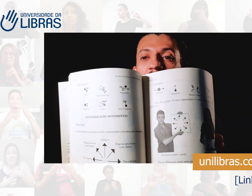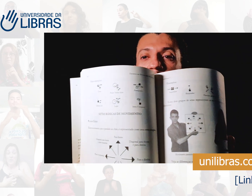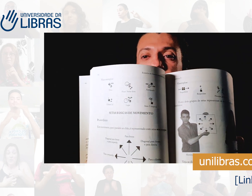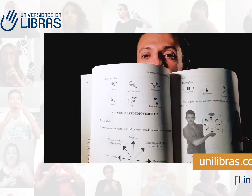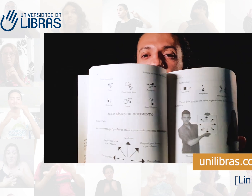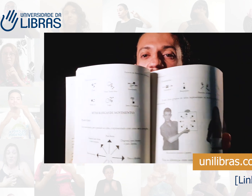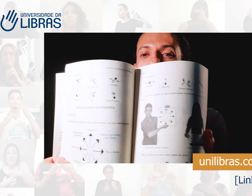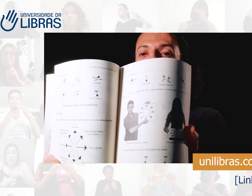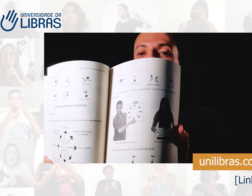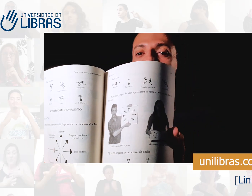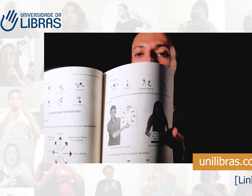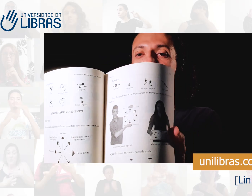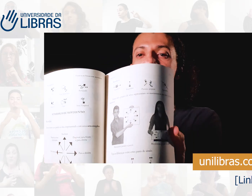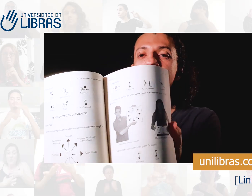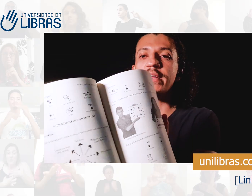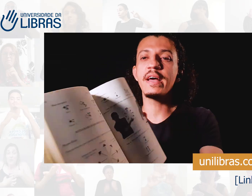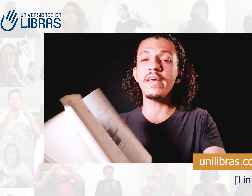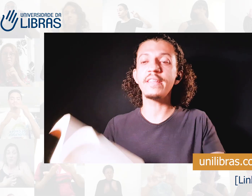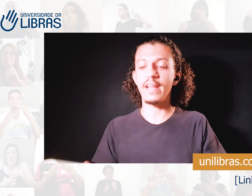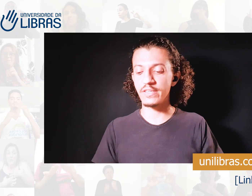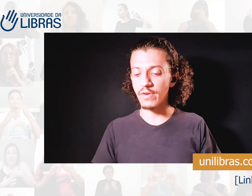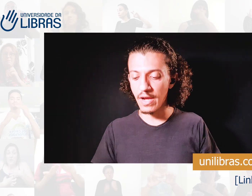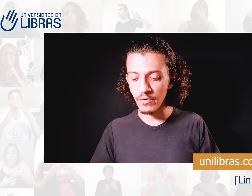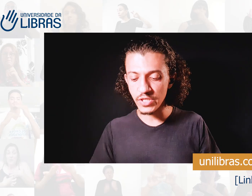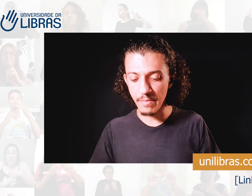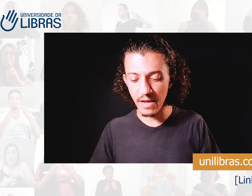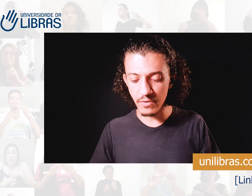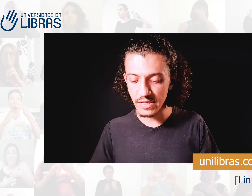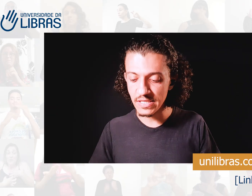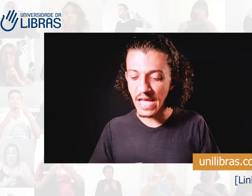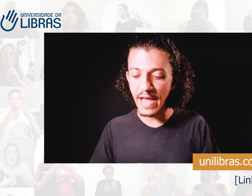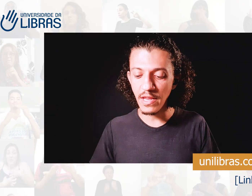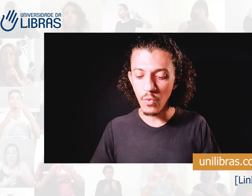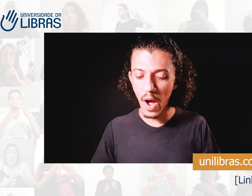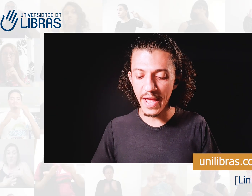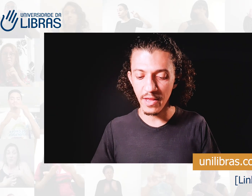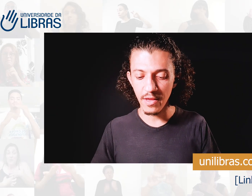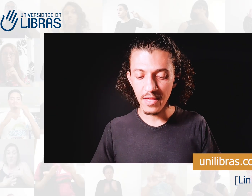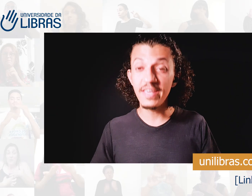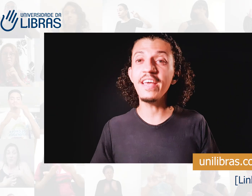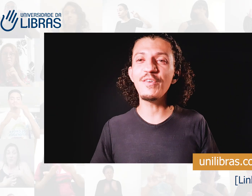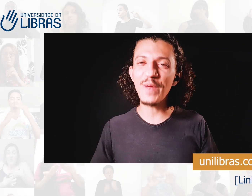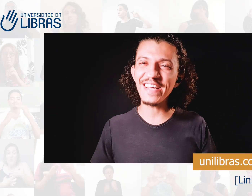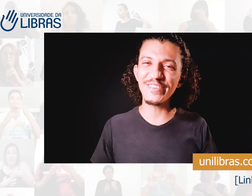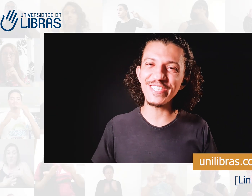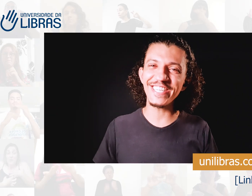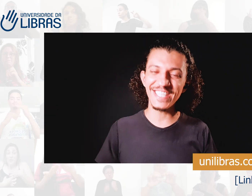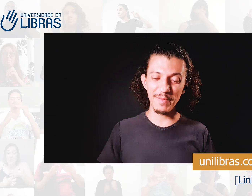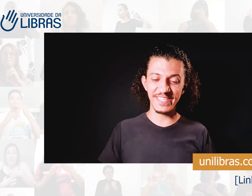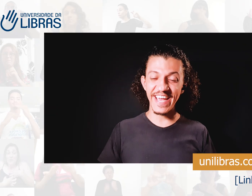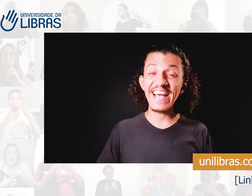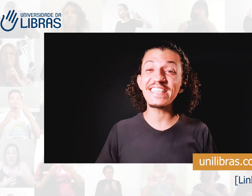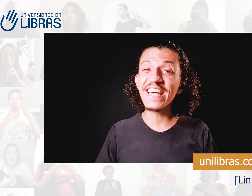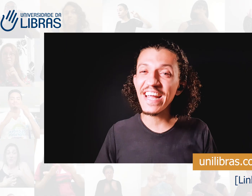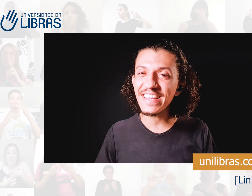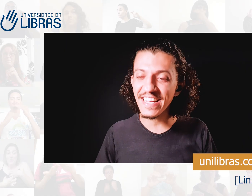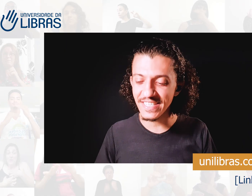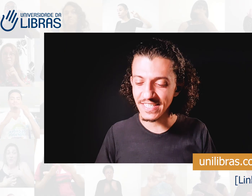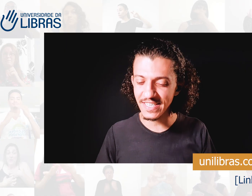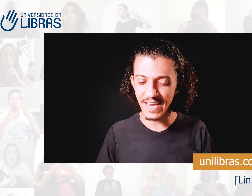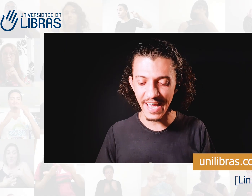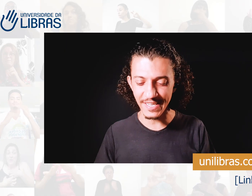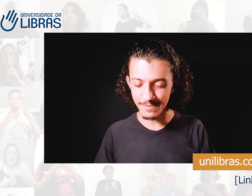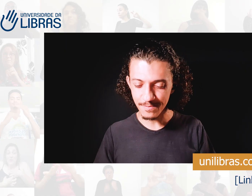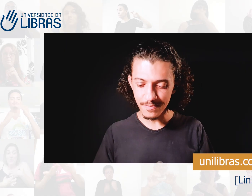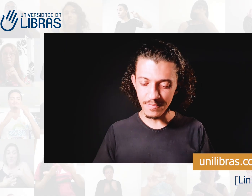Libras através de um sistema de escrita internacional chamado Signwriting, que no Brasil a gente chama de escrita